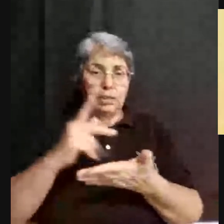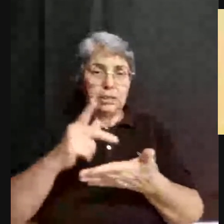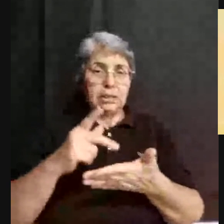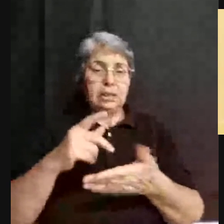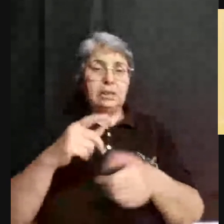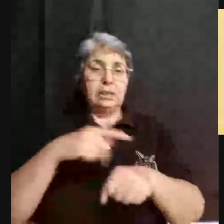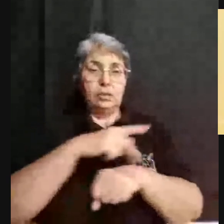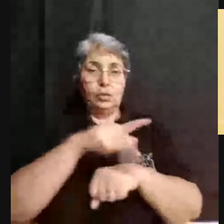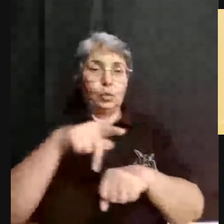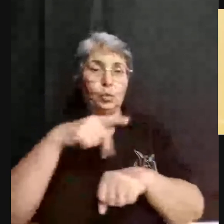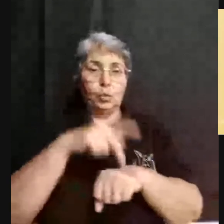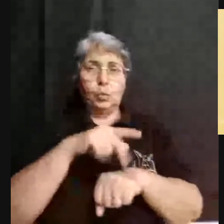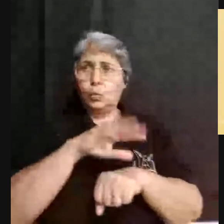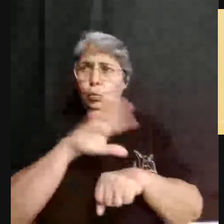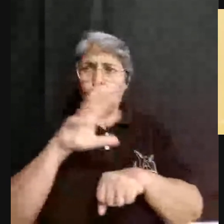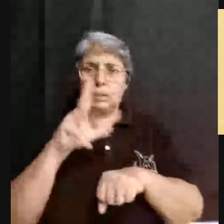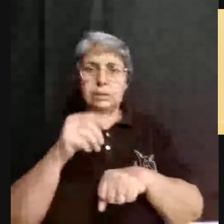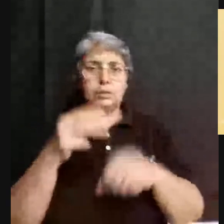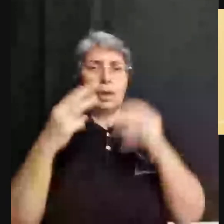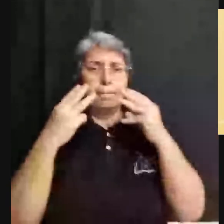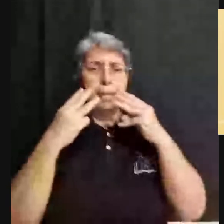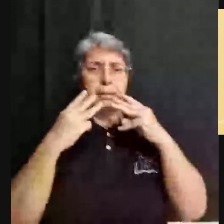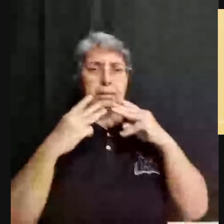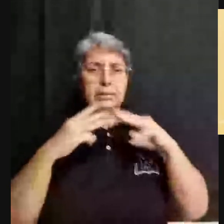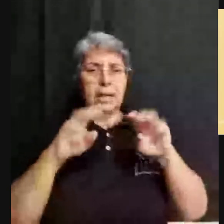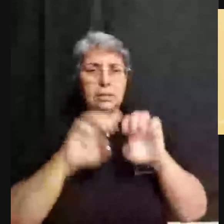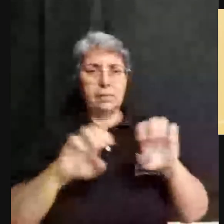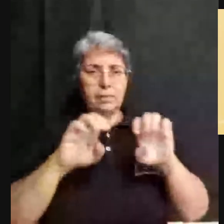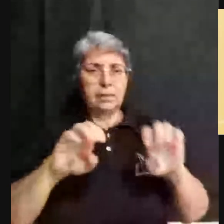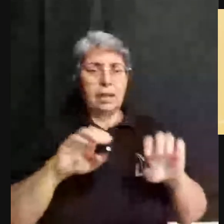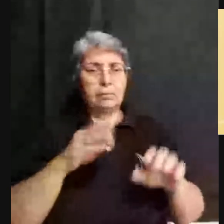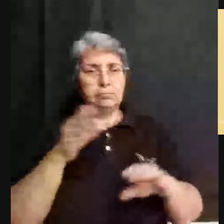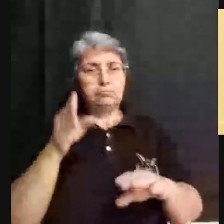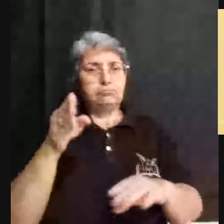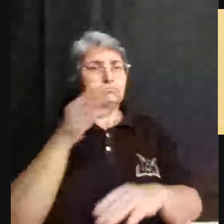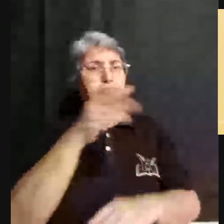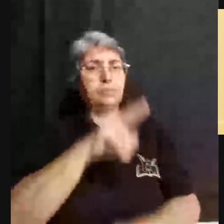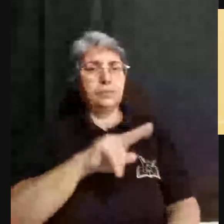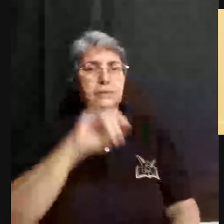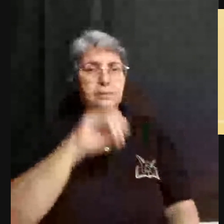de descrença em relação a essa mensagem foram cortados.